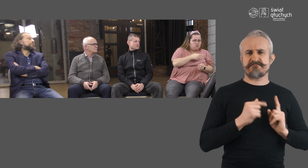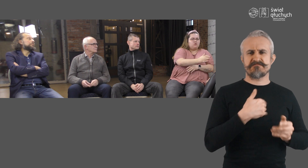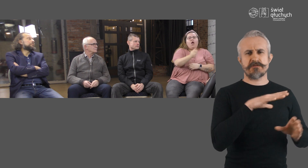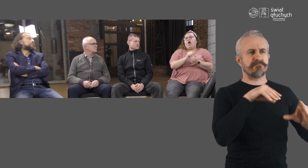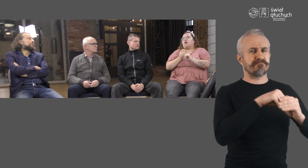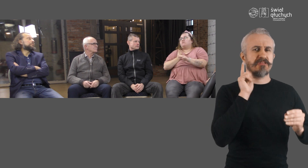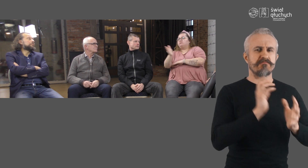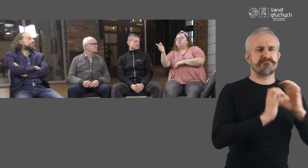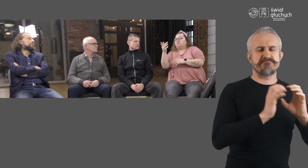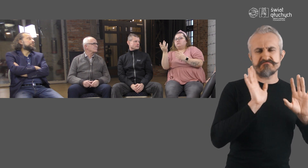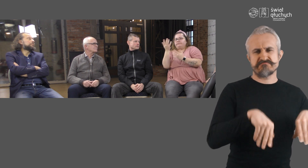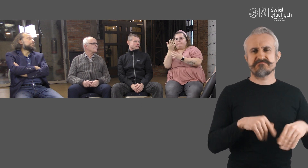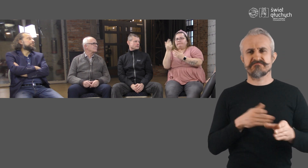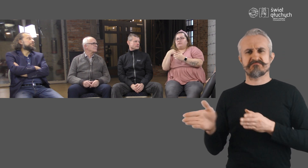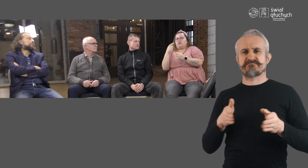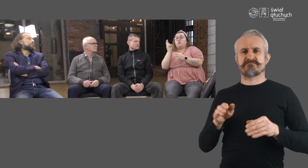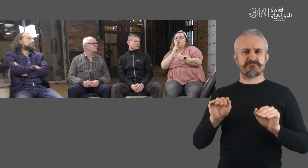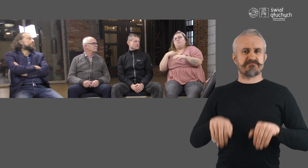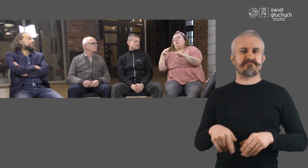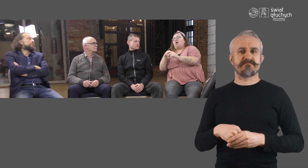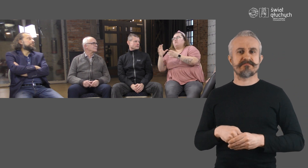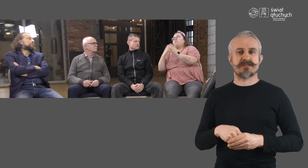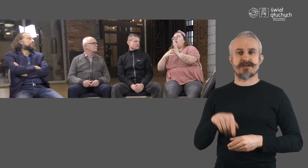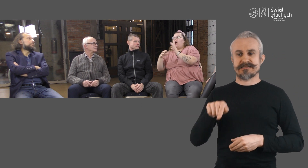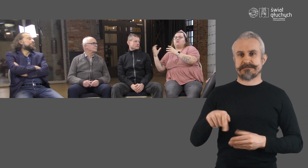pójść do urzędu bez tłumacza,